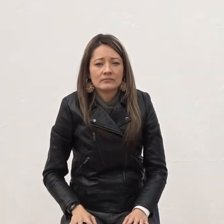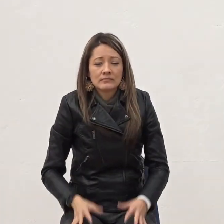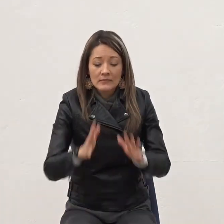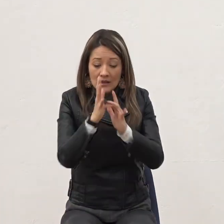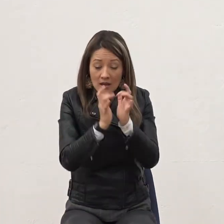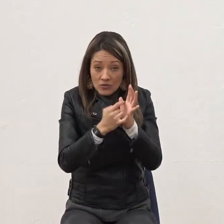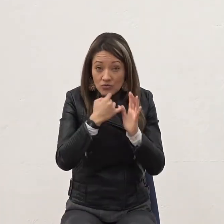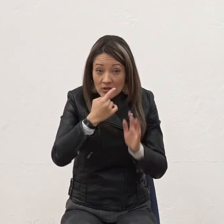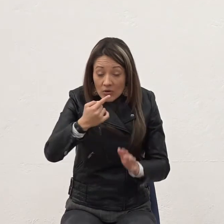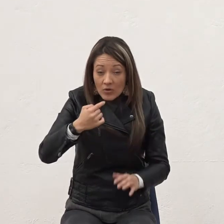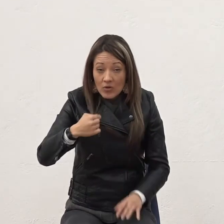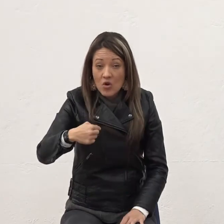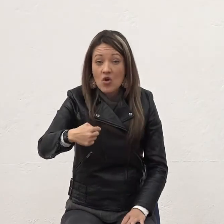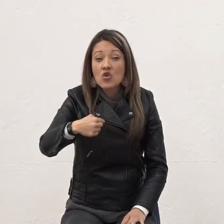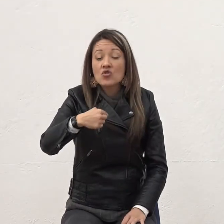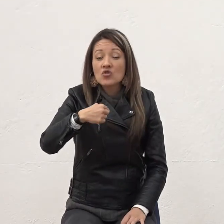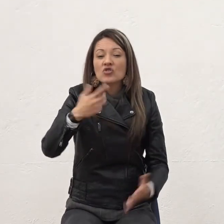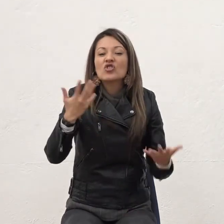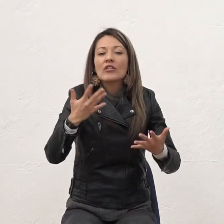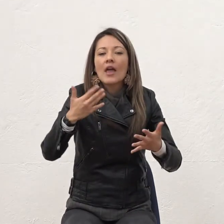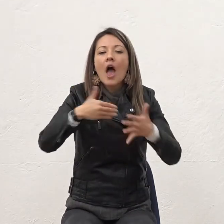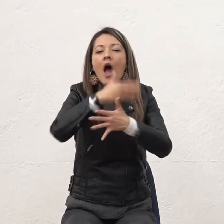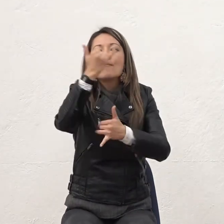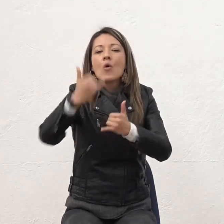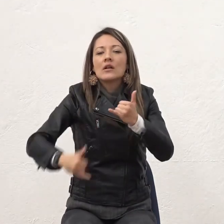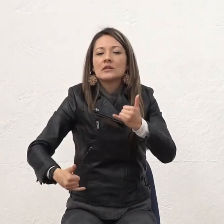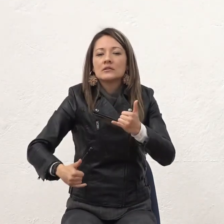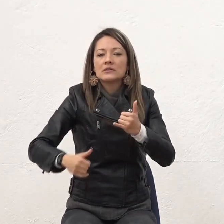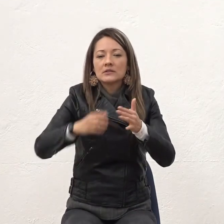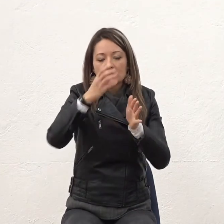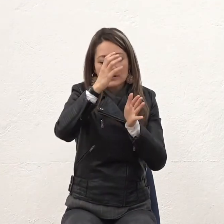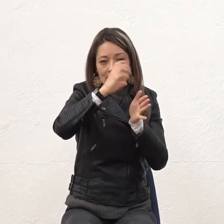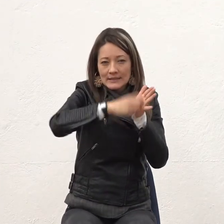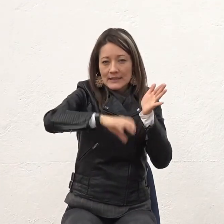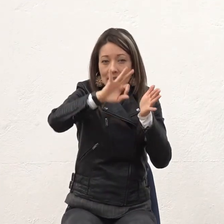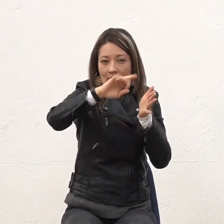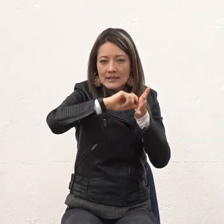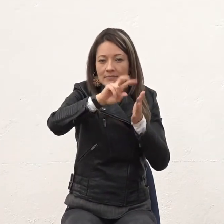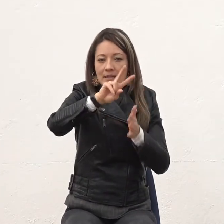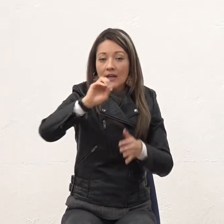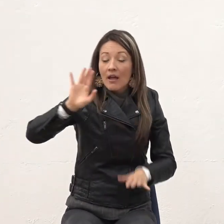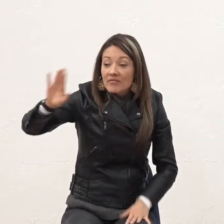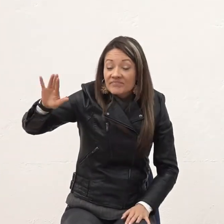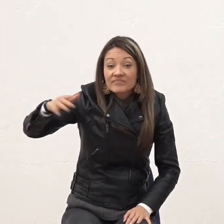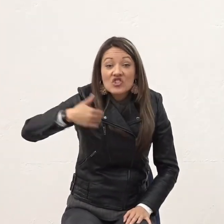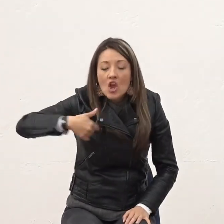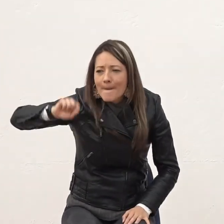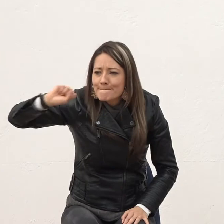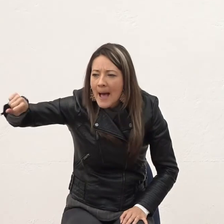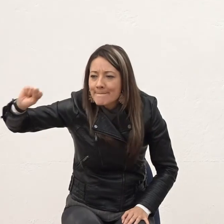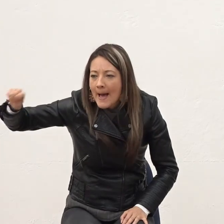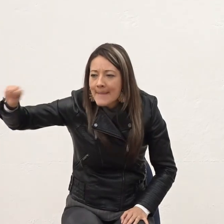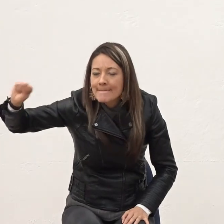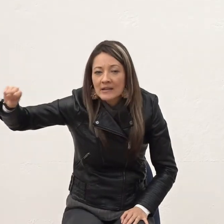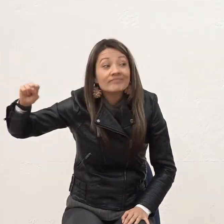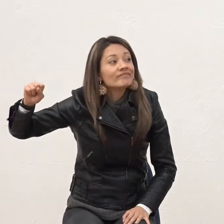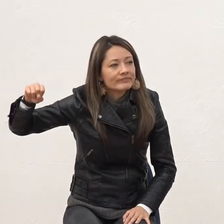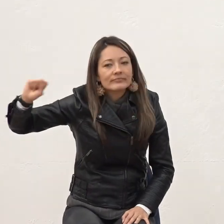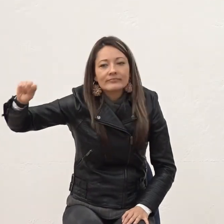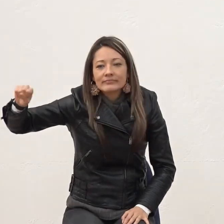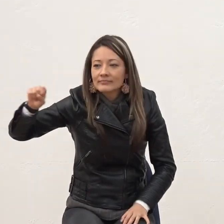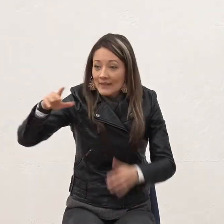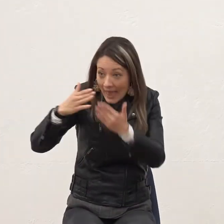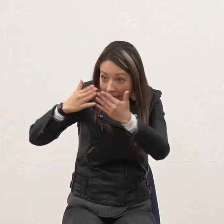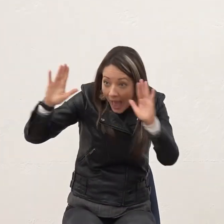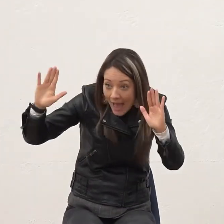Dice Jesús. ¿En dónde lo dice? En Apocalipsis 3:20. ¡Ey! Estoy llamando a la puerta. El